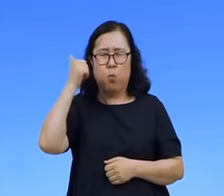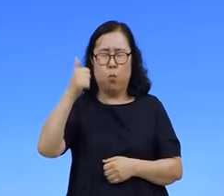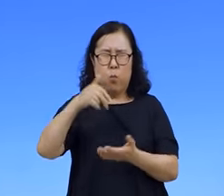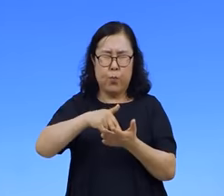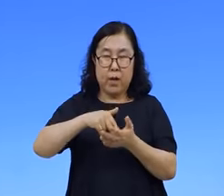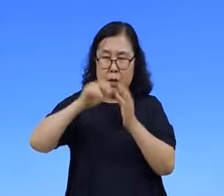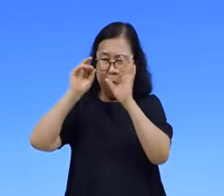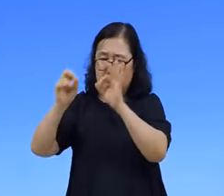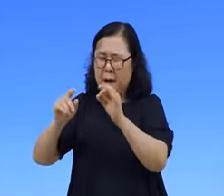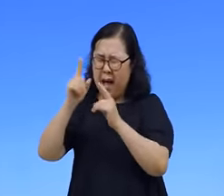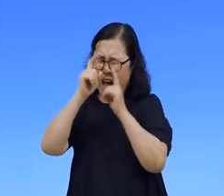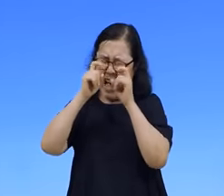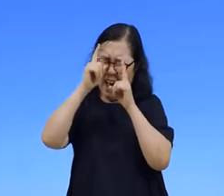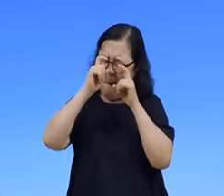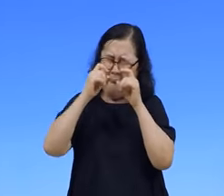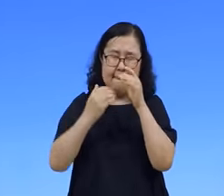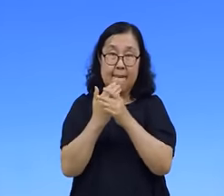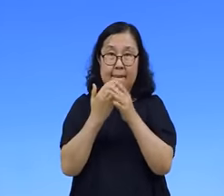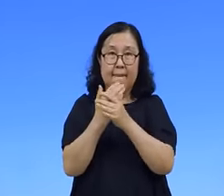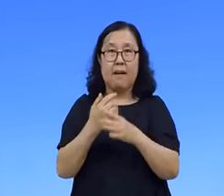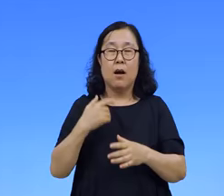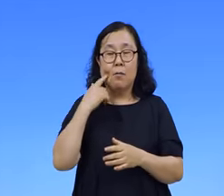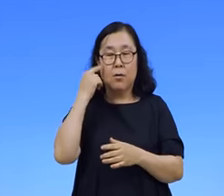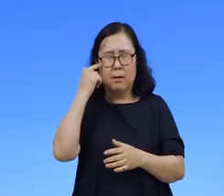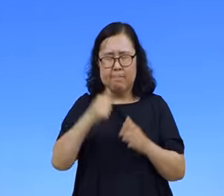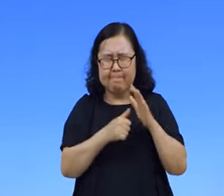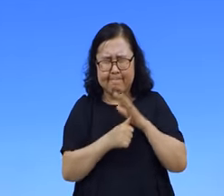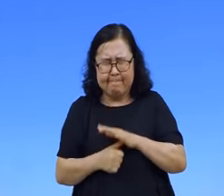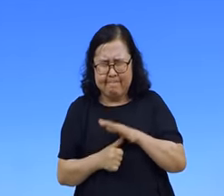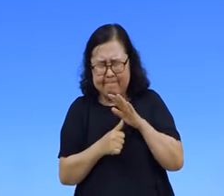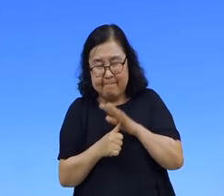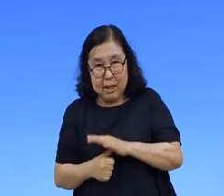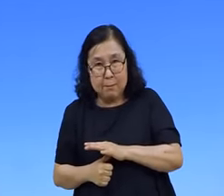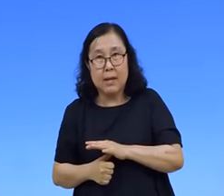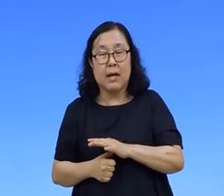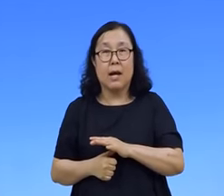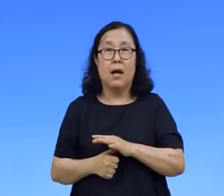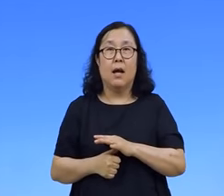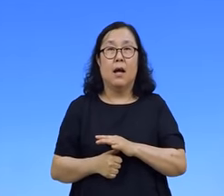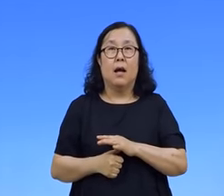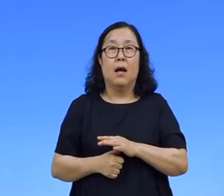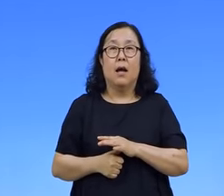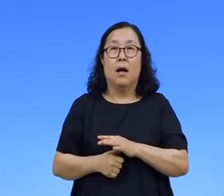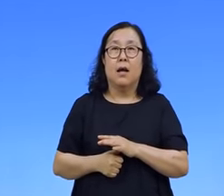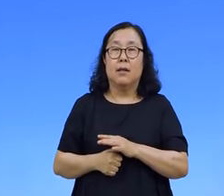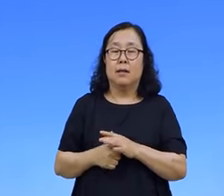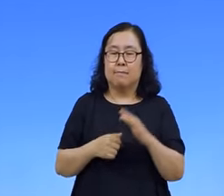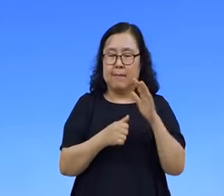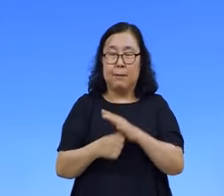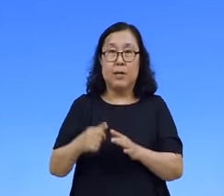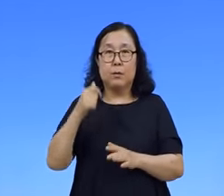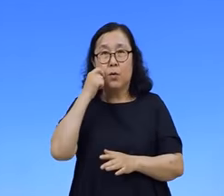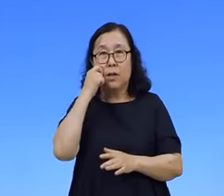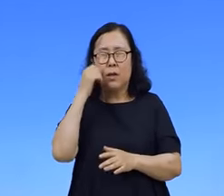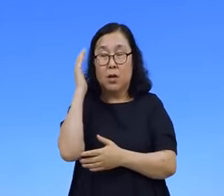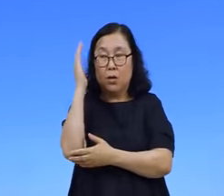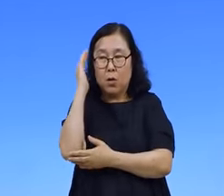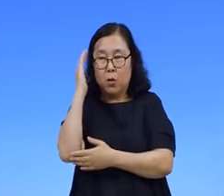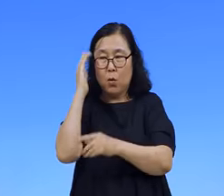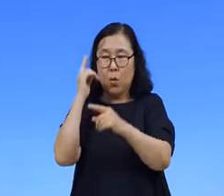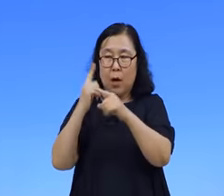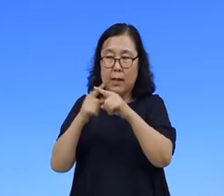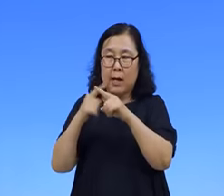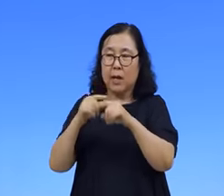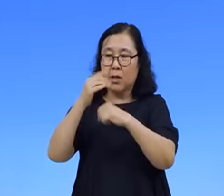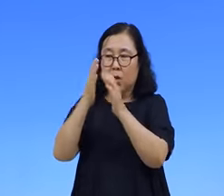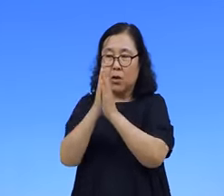그 얼마나 짜증 나는지 아세요? 이 목사님은 참다가 또 이분이 다혈질이신가 봐. 도저히 못 참아서